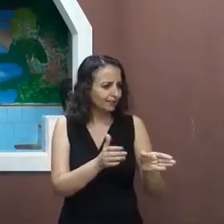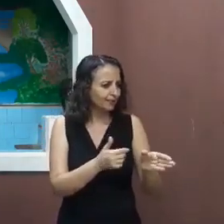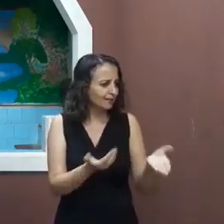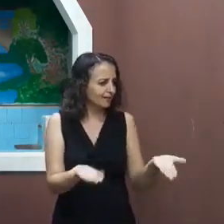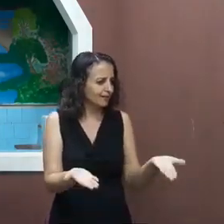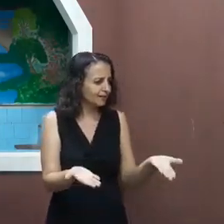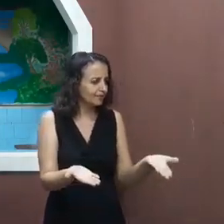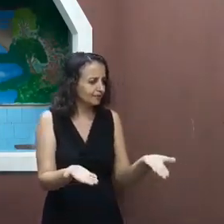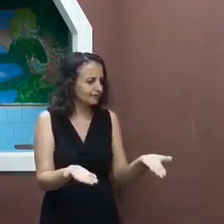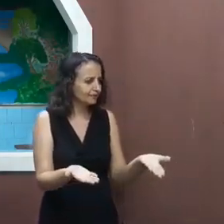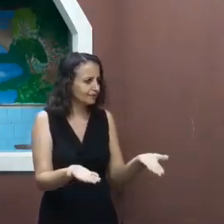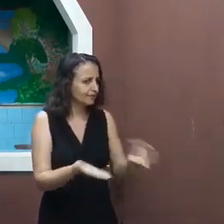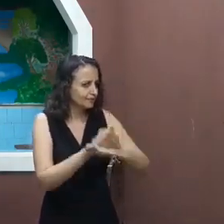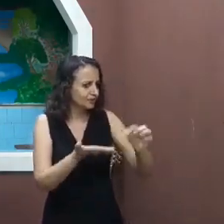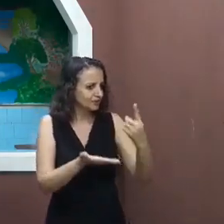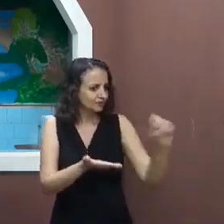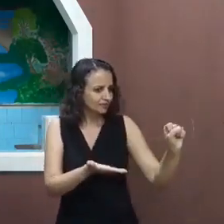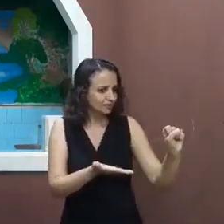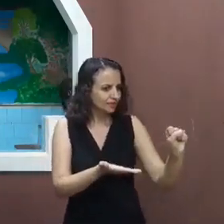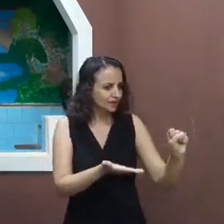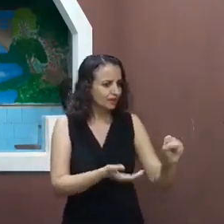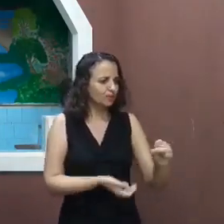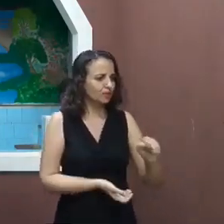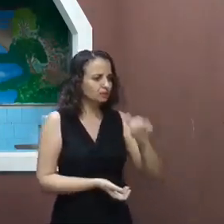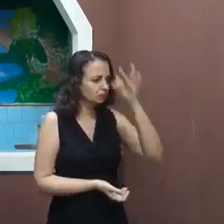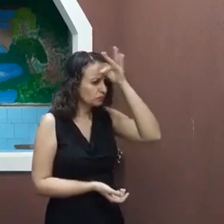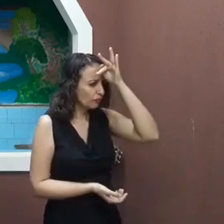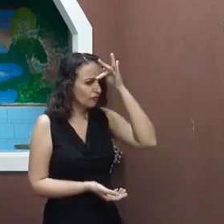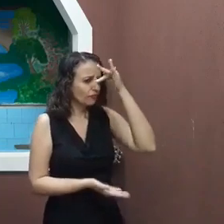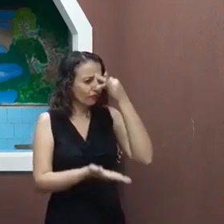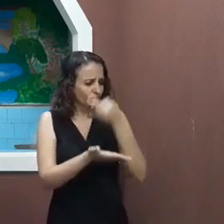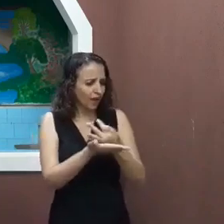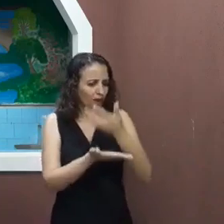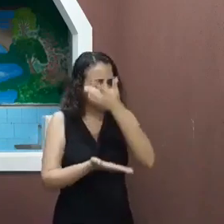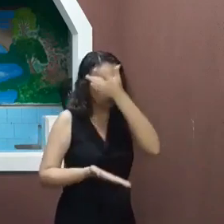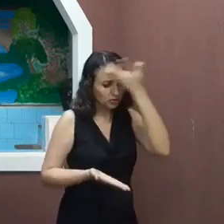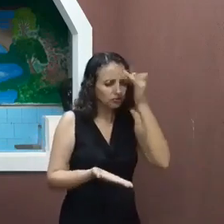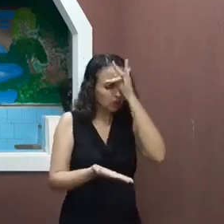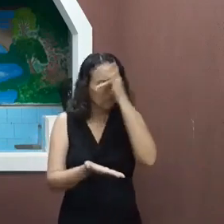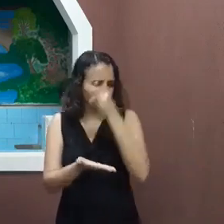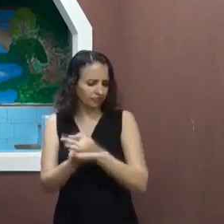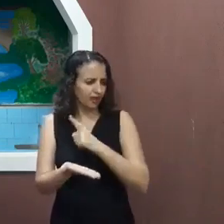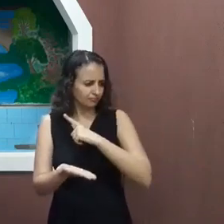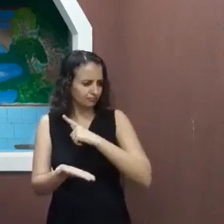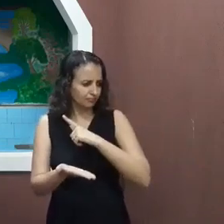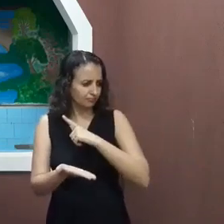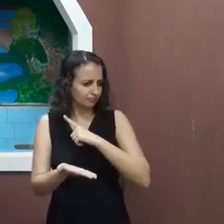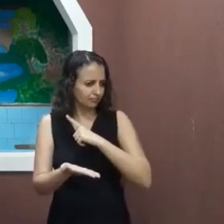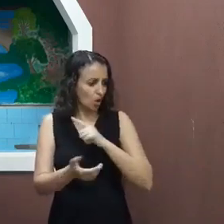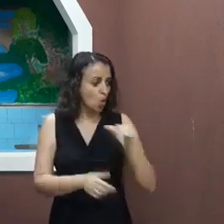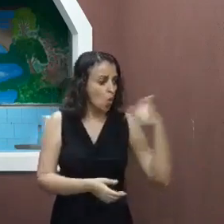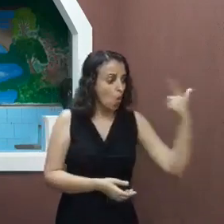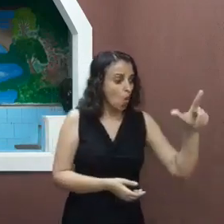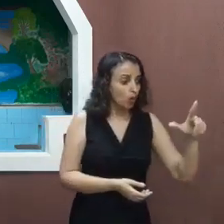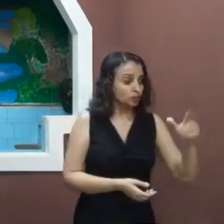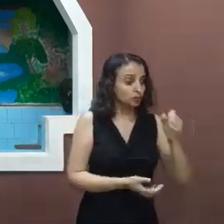Versículo 18: mas dirá alguém: tu tens fé, tu tens a fé, eu tenho as